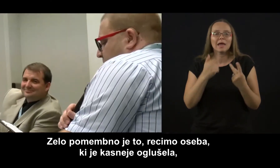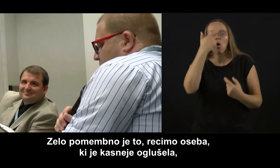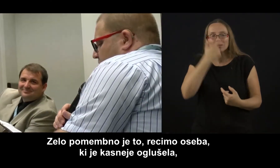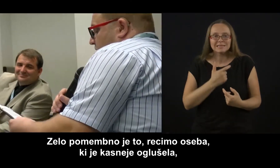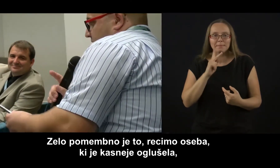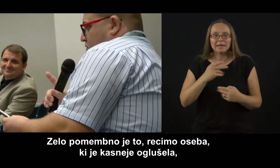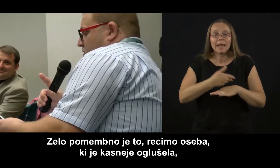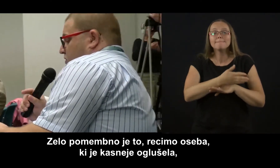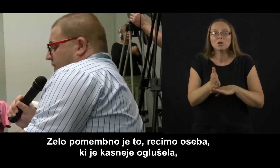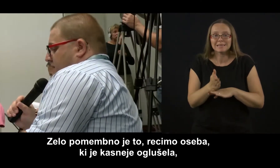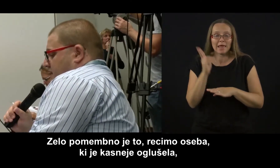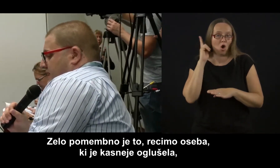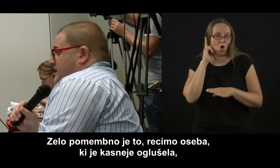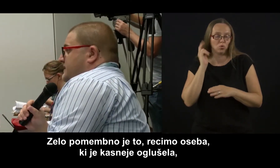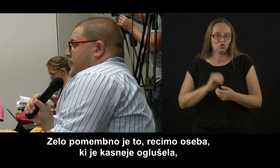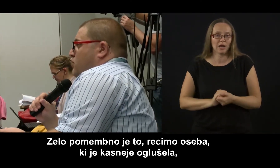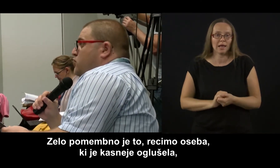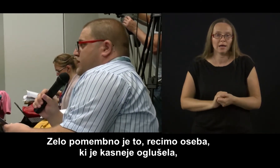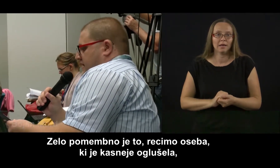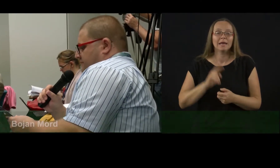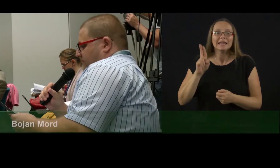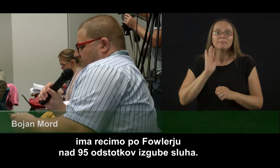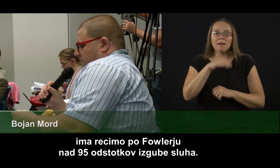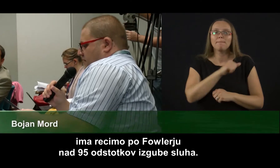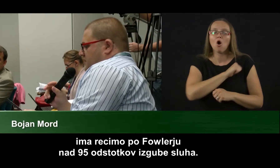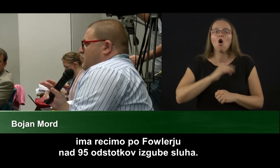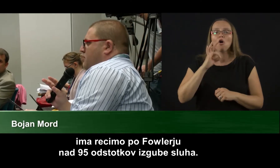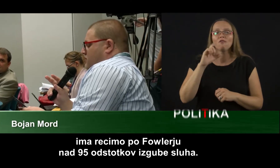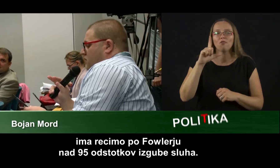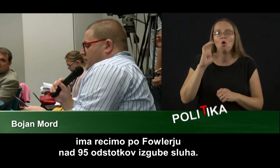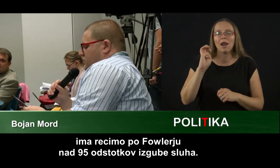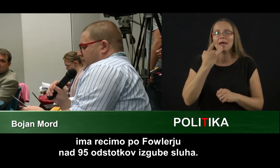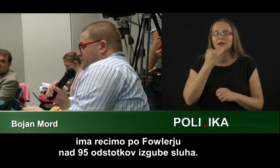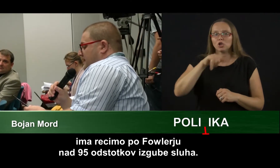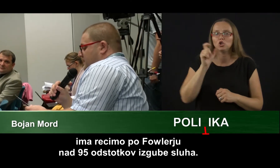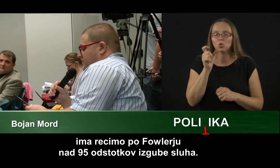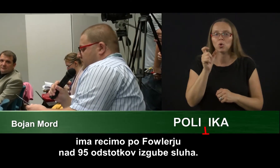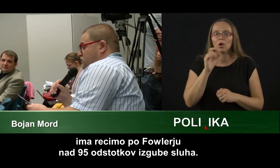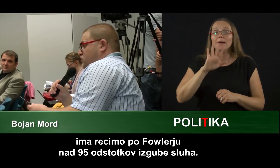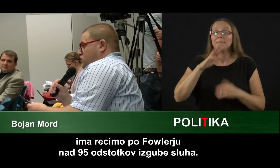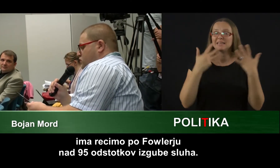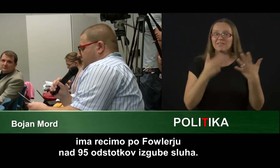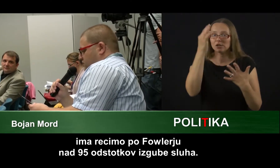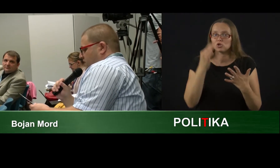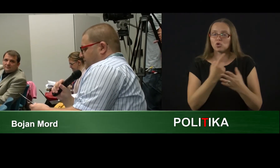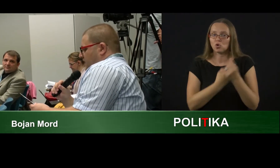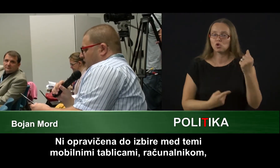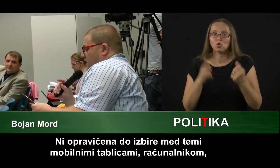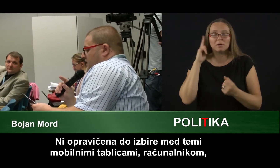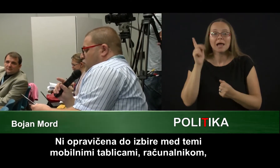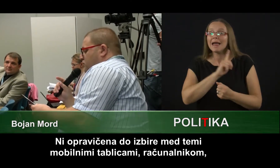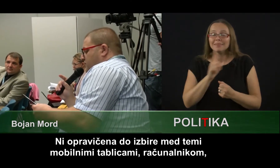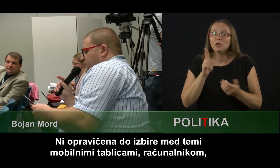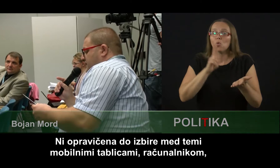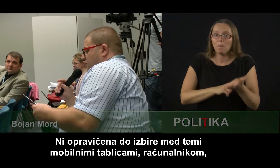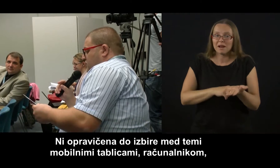Zelo pomembno je to recimo oseba, ki je kasneje oglušela, ima recimo po Fowlerju nad 95% izgube sluha.